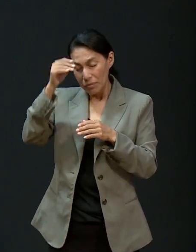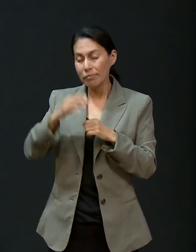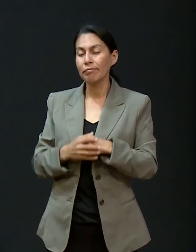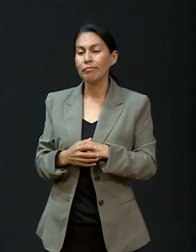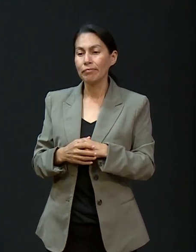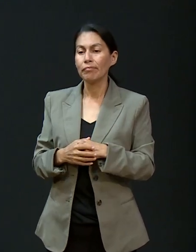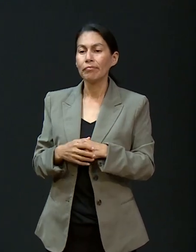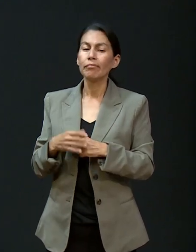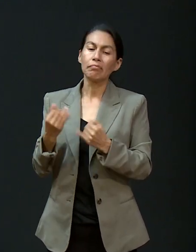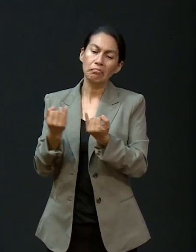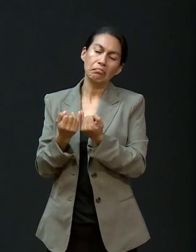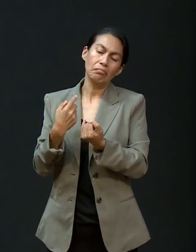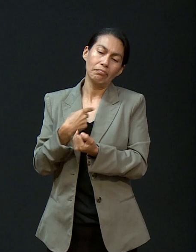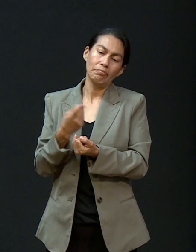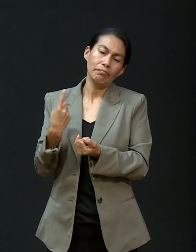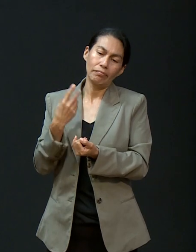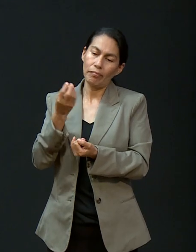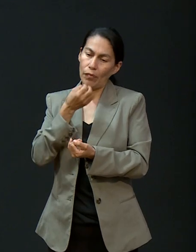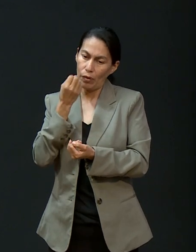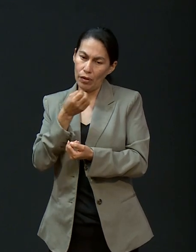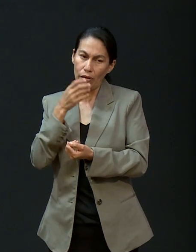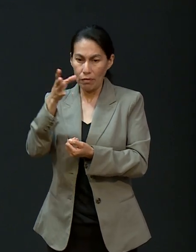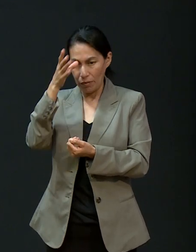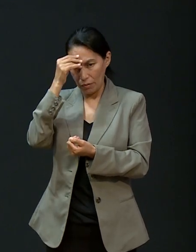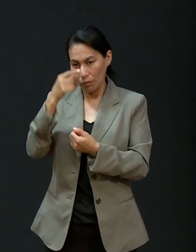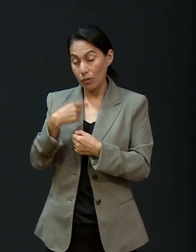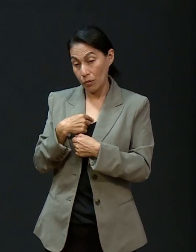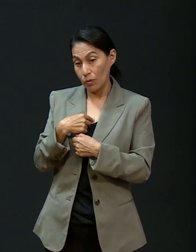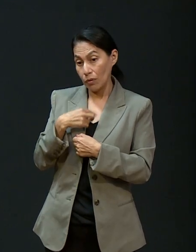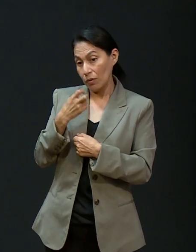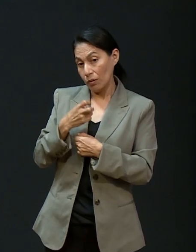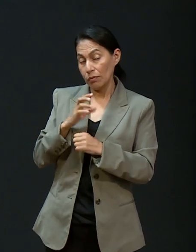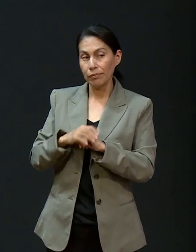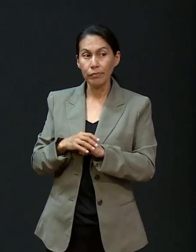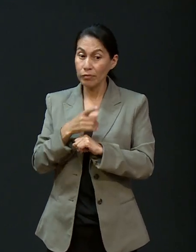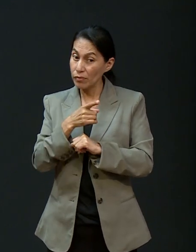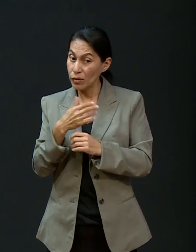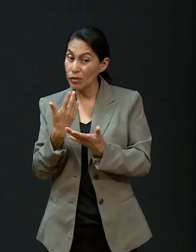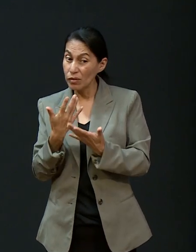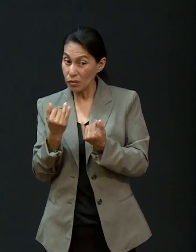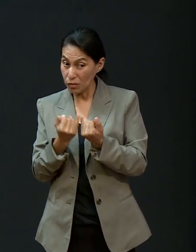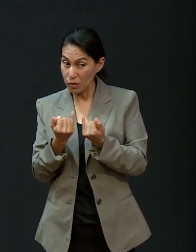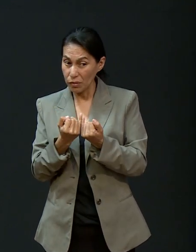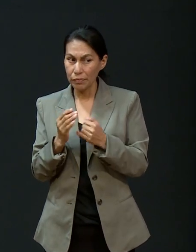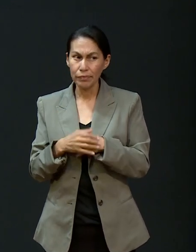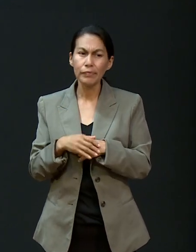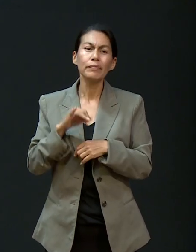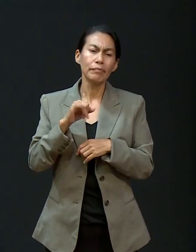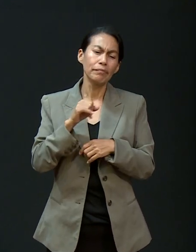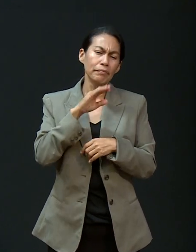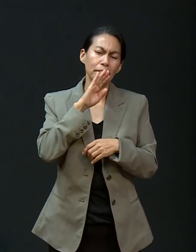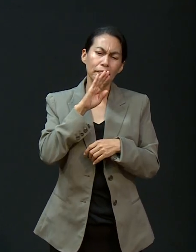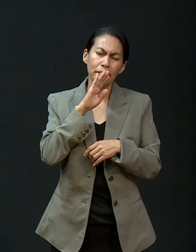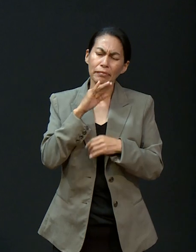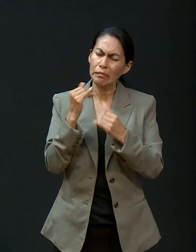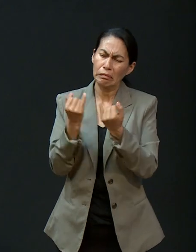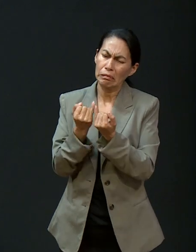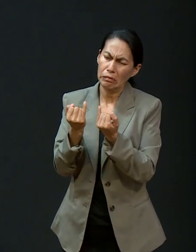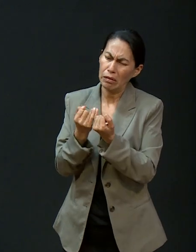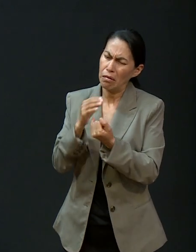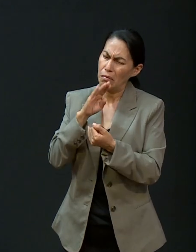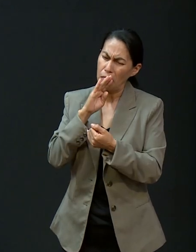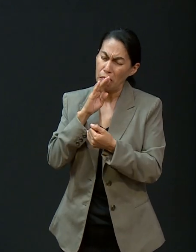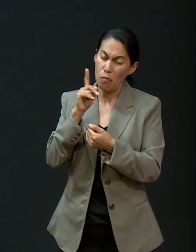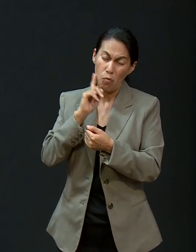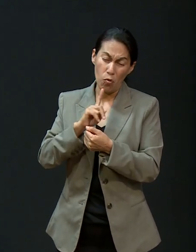aprender, sí. Entonces, pues ahí, así aprendemos a orar. Yo aprendí a orar así, no sé, ¿cómo fue? Sí, mi